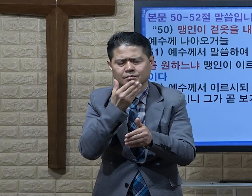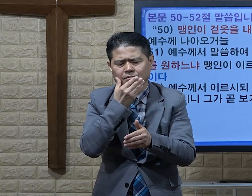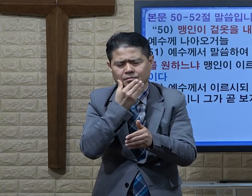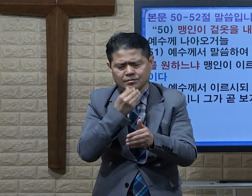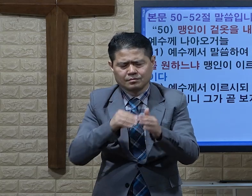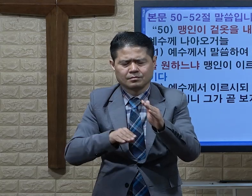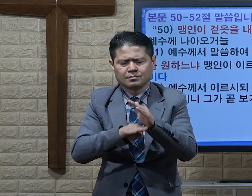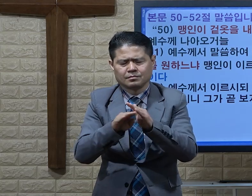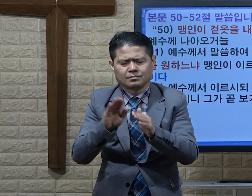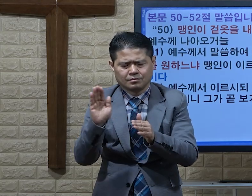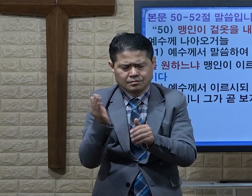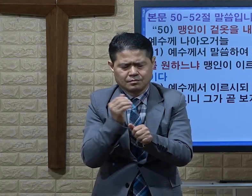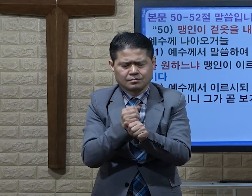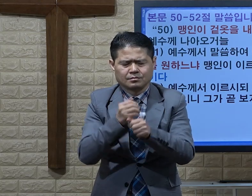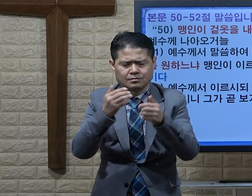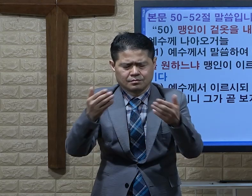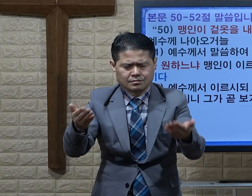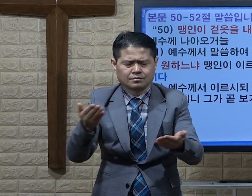그들이 가정이 복된 생활로 할 수 있게 하여